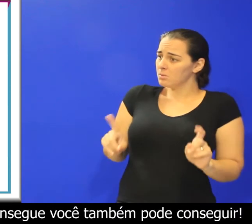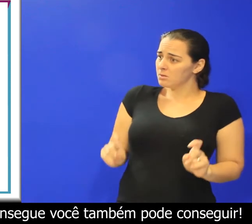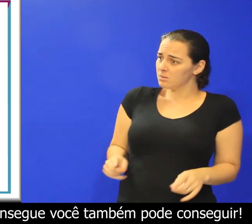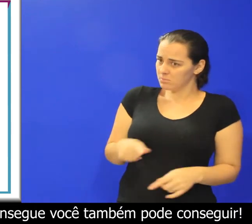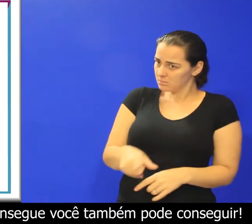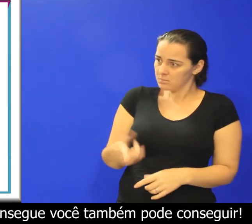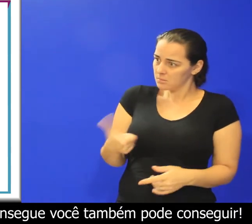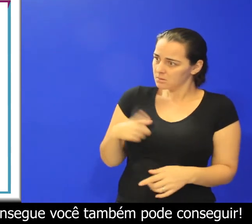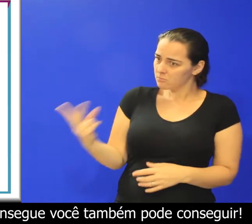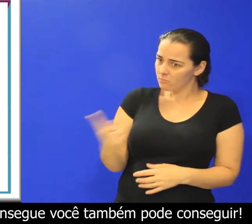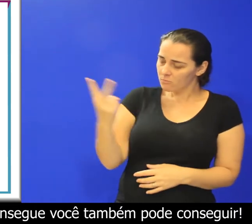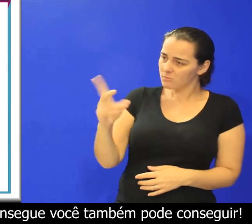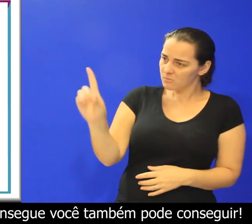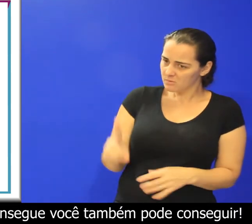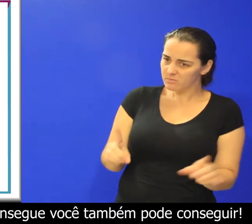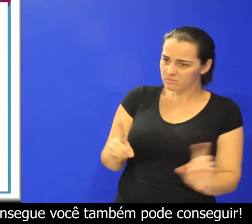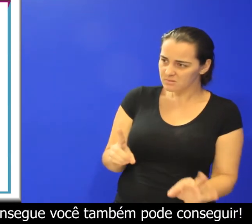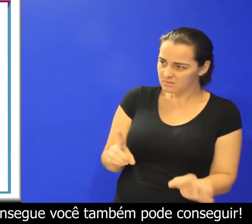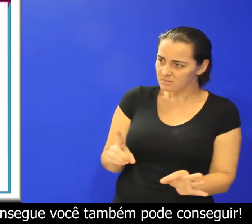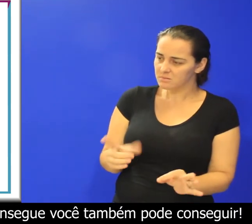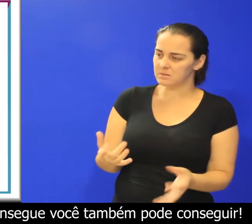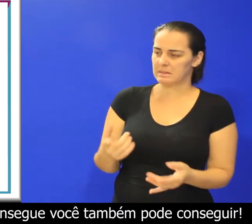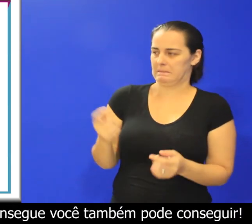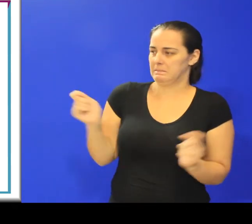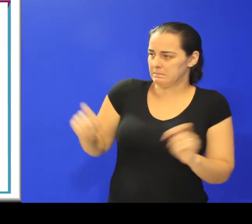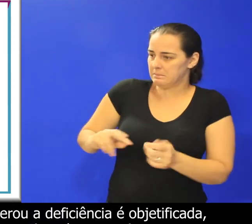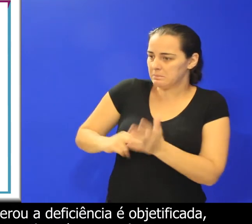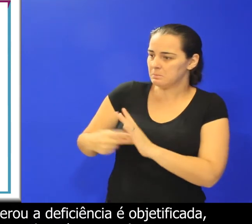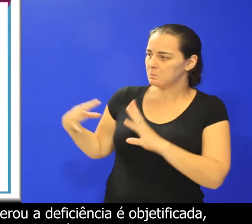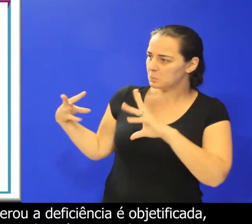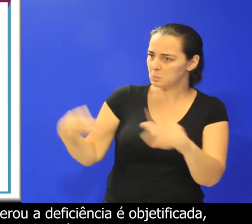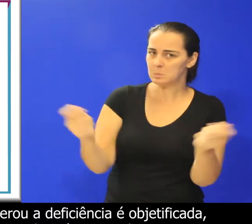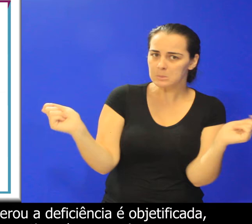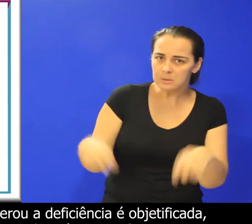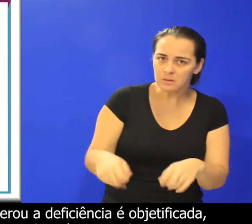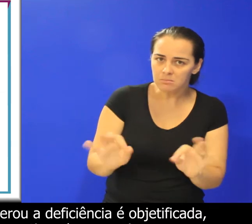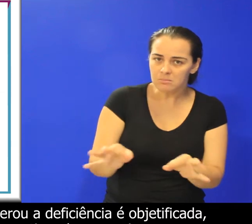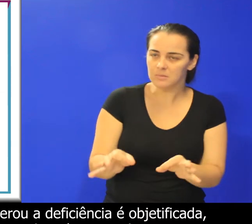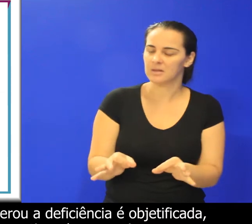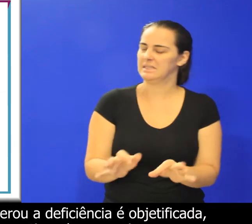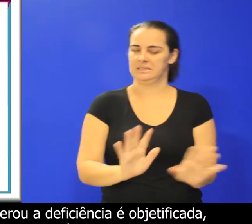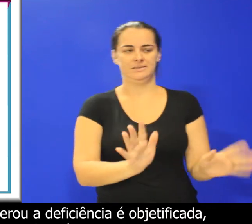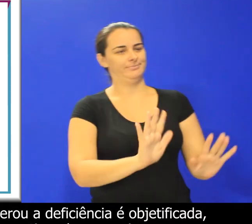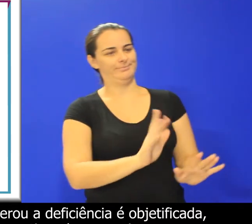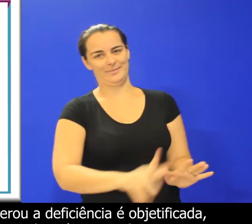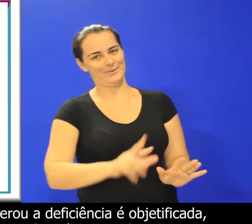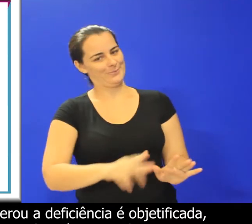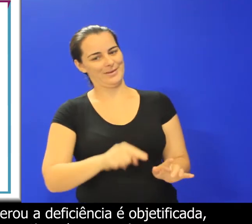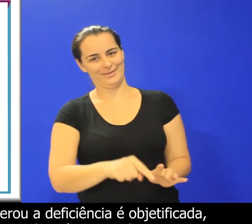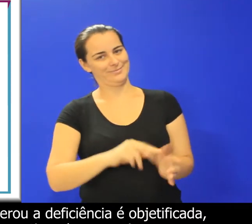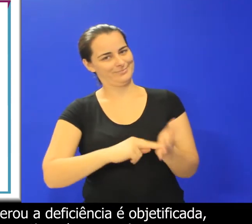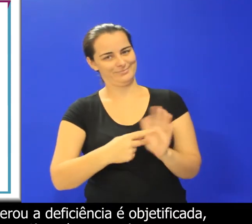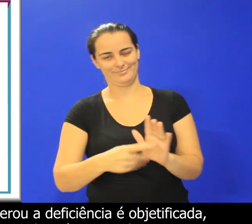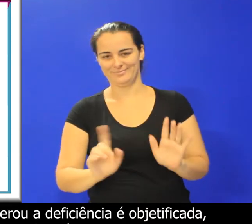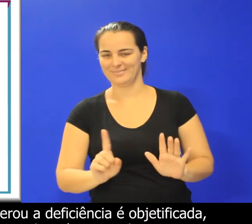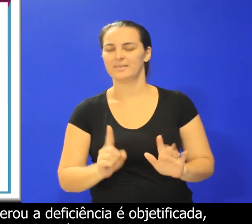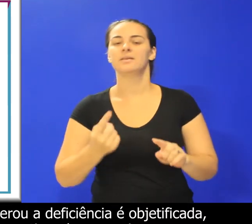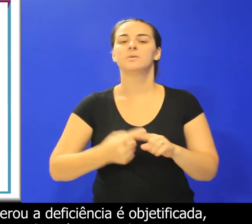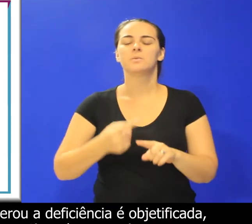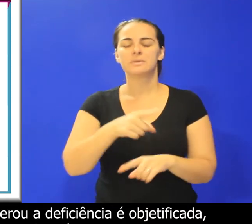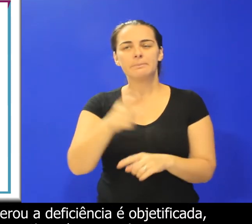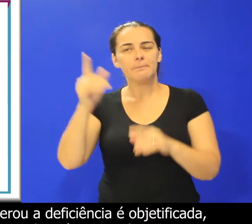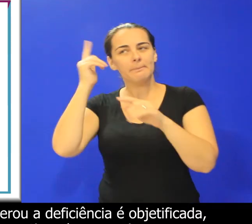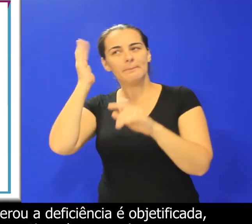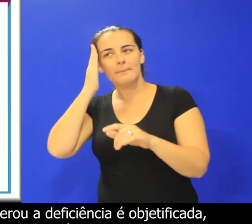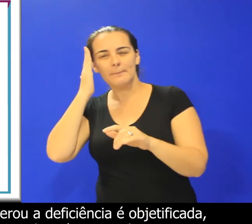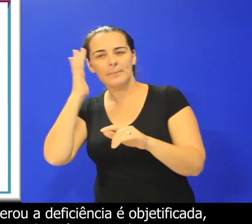se uma pessoa com deficiência consegue, você também pode conseguir. Ou seja, a tal pessoa que superou a deficiência é objetificada.